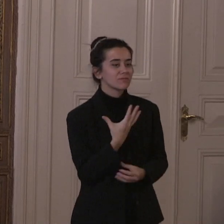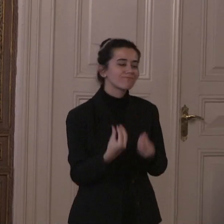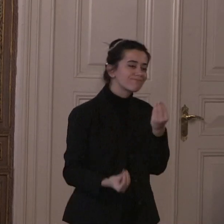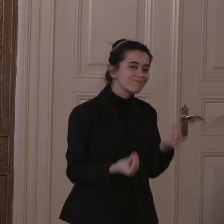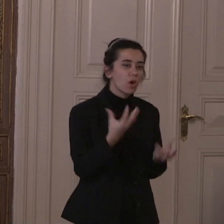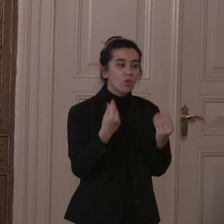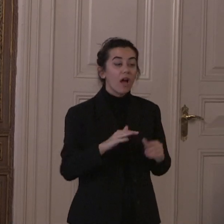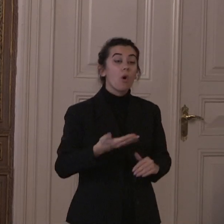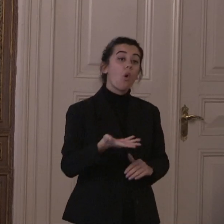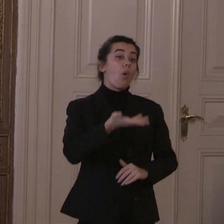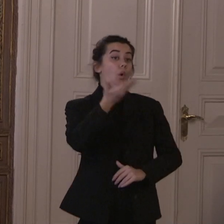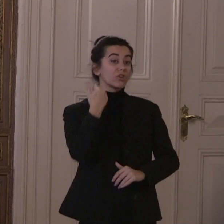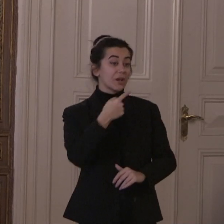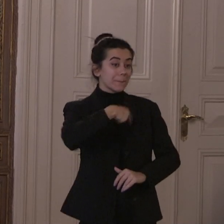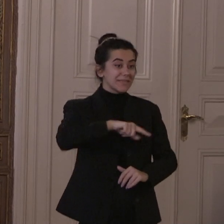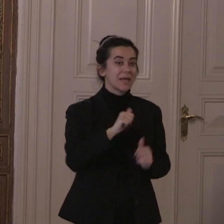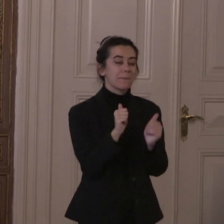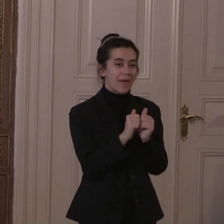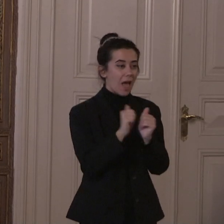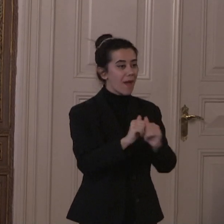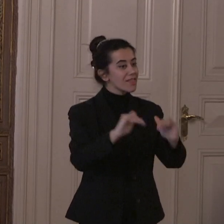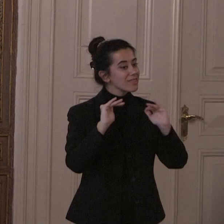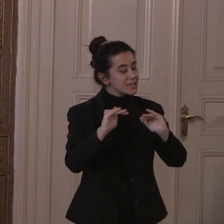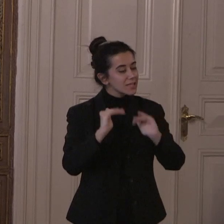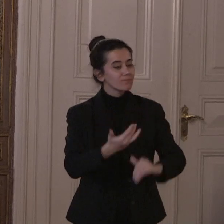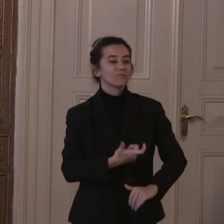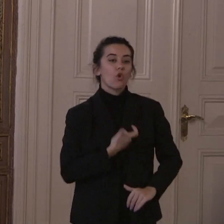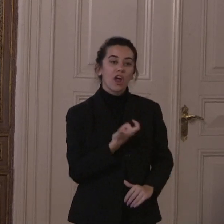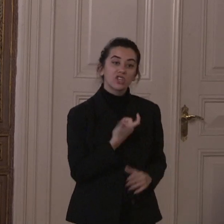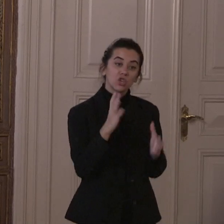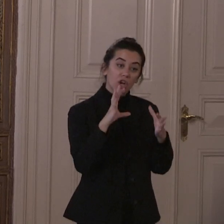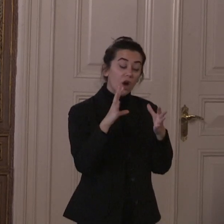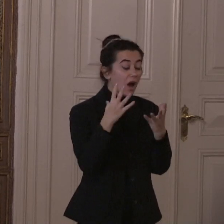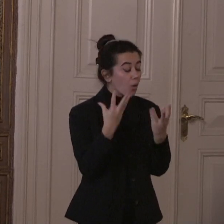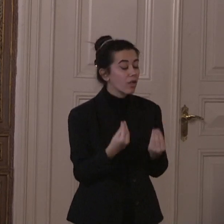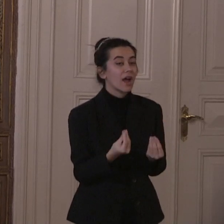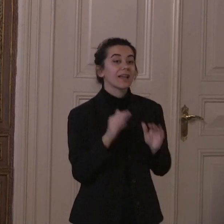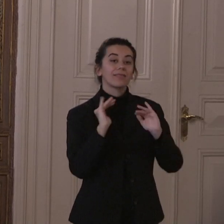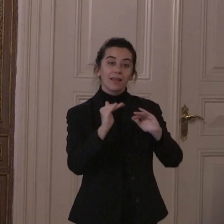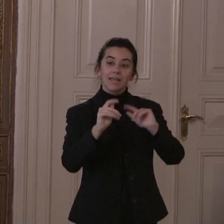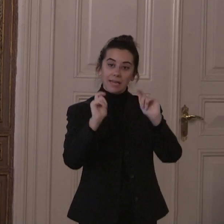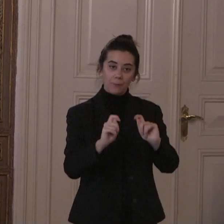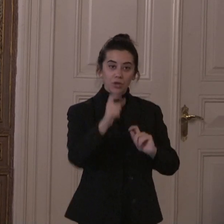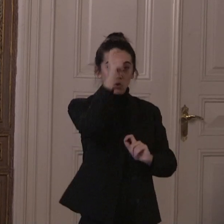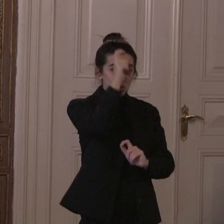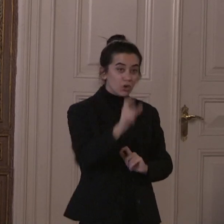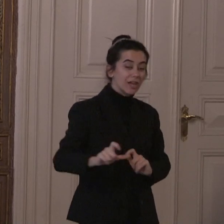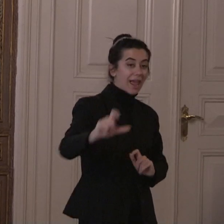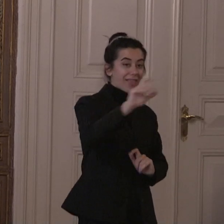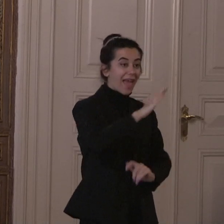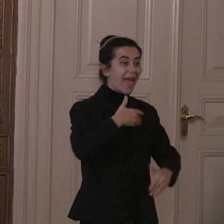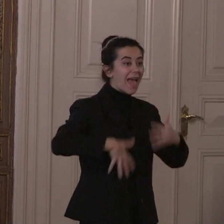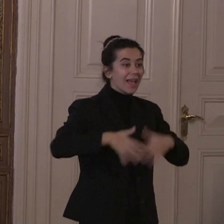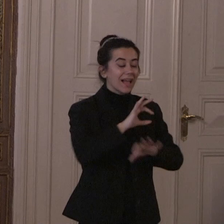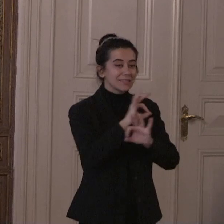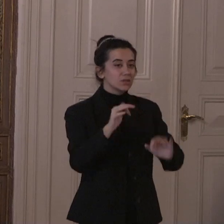birimizi kurmuştuk, öğrenci desteğimizi vermeye başlamıştık, yönergeyi yaptık. Ve Türkiye'de engelsiz üniversiteler,